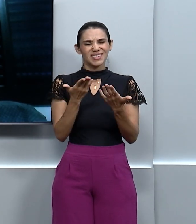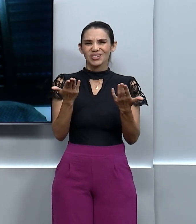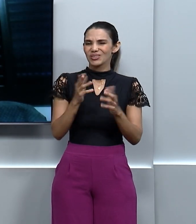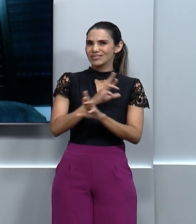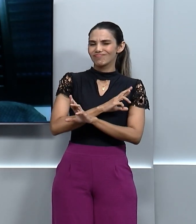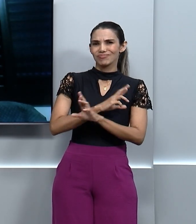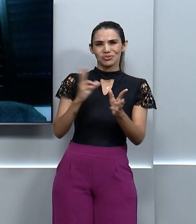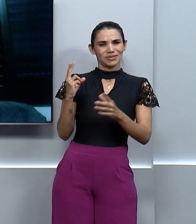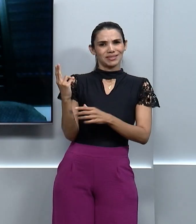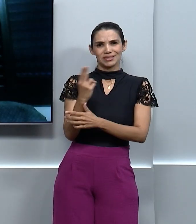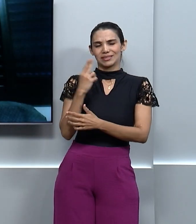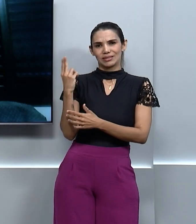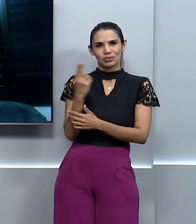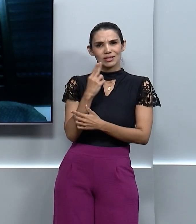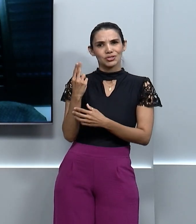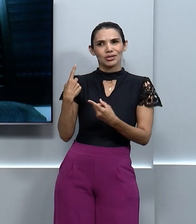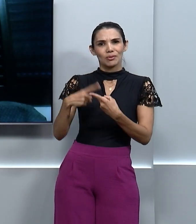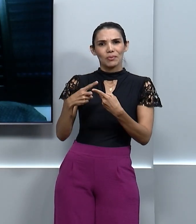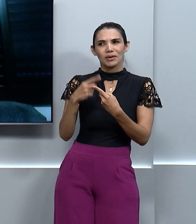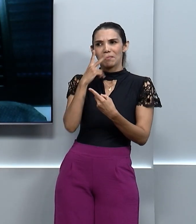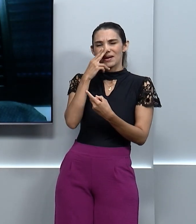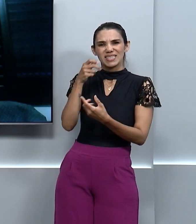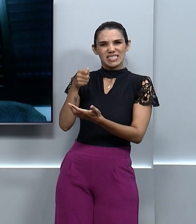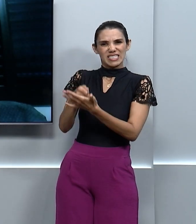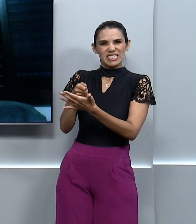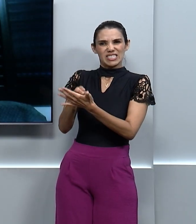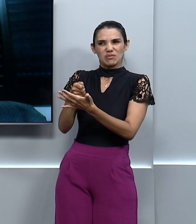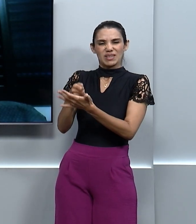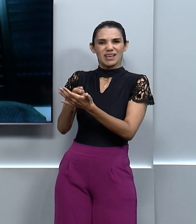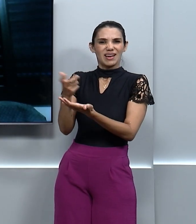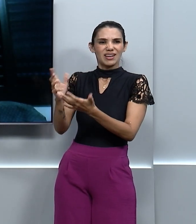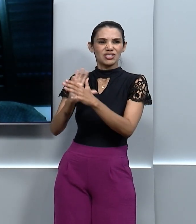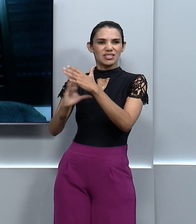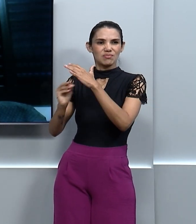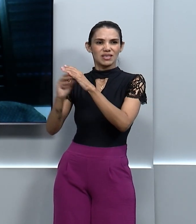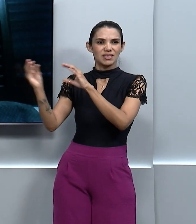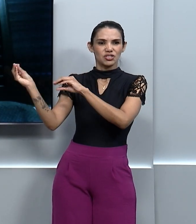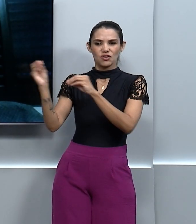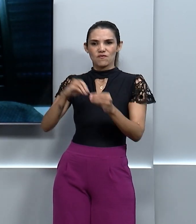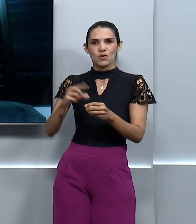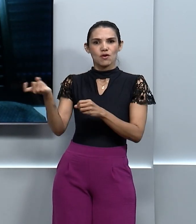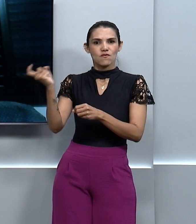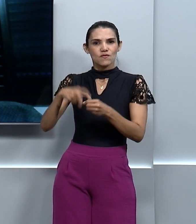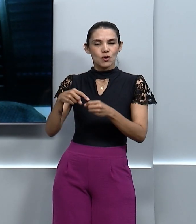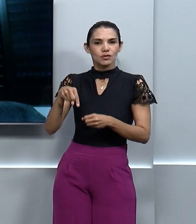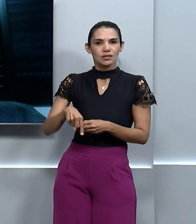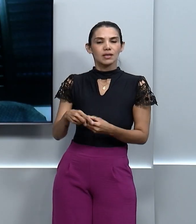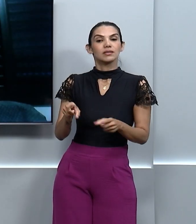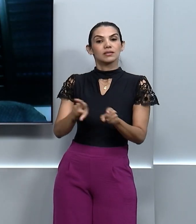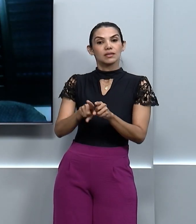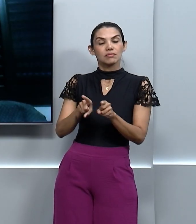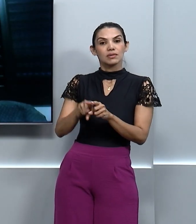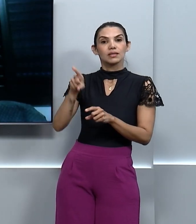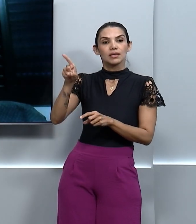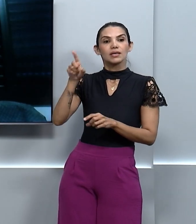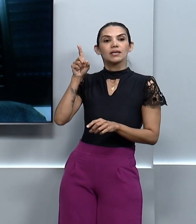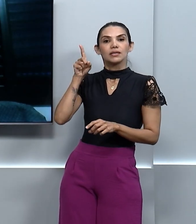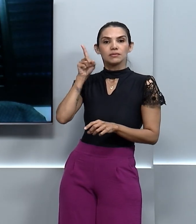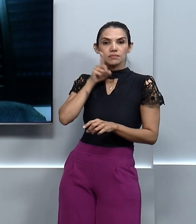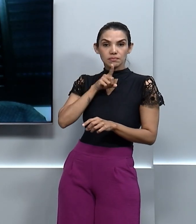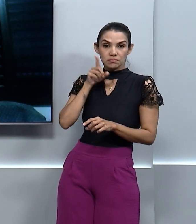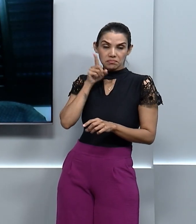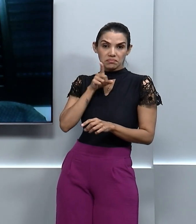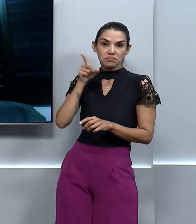questão da repressão à imigração, né? A questão da economia dos Estados Unidos também tem interferido